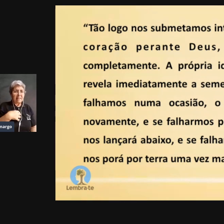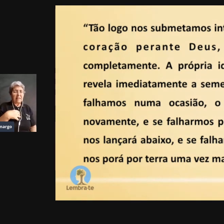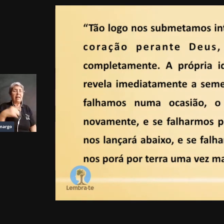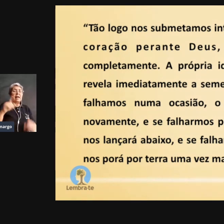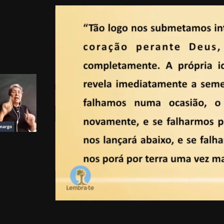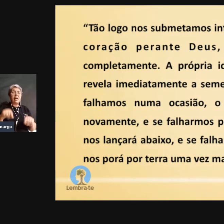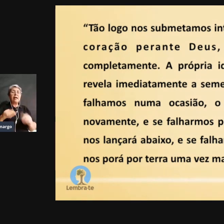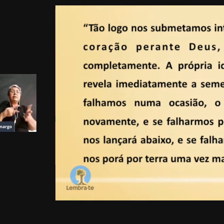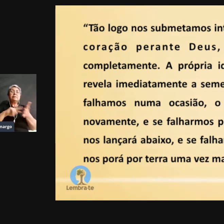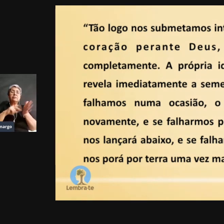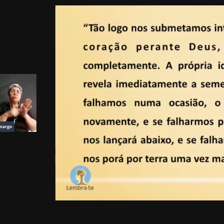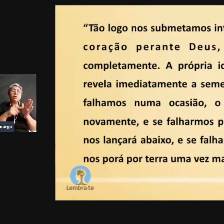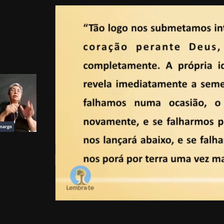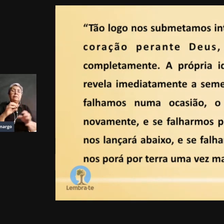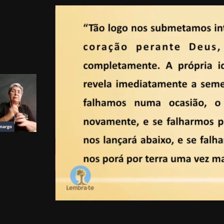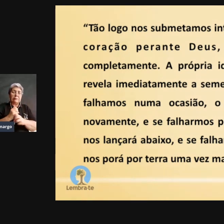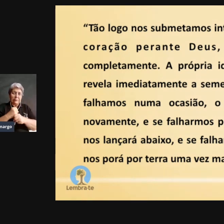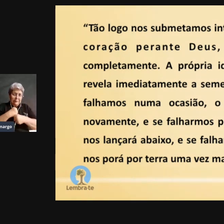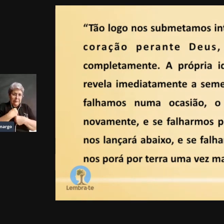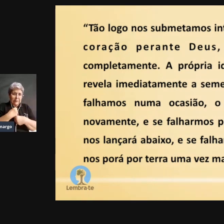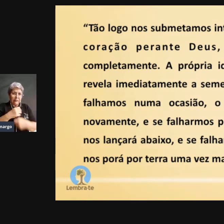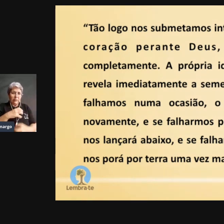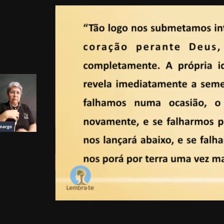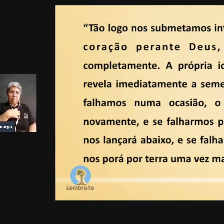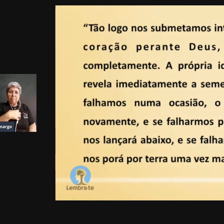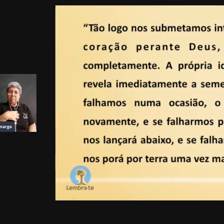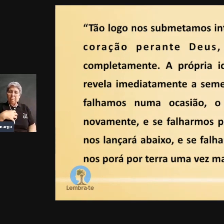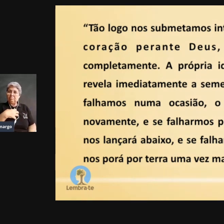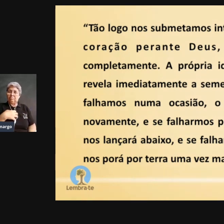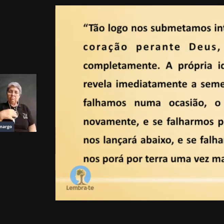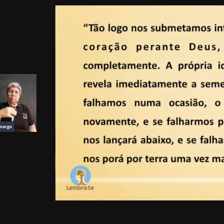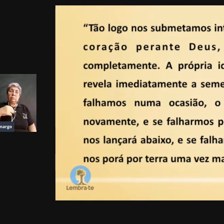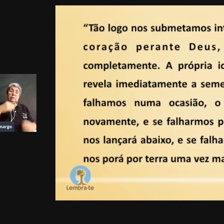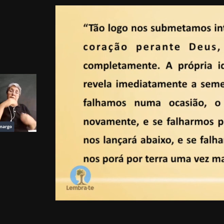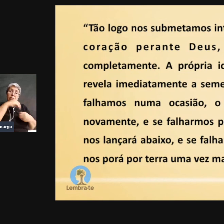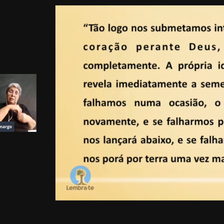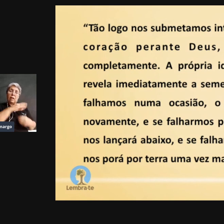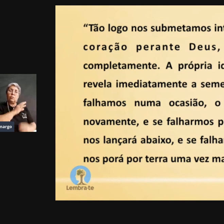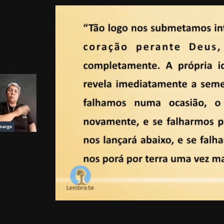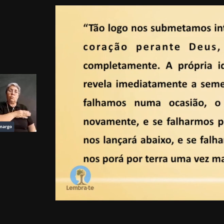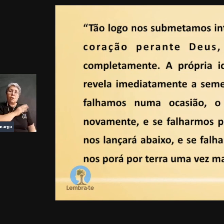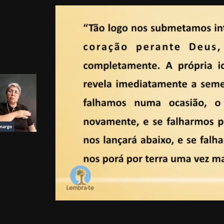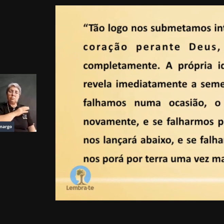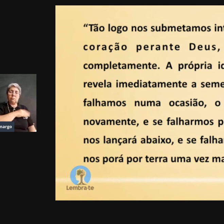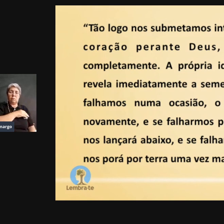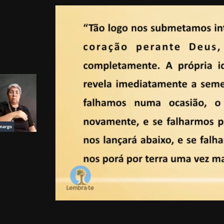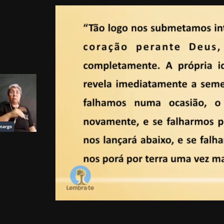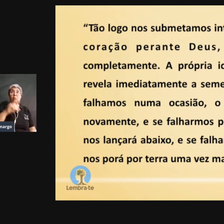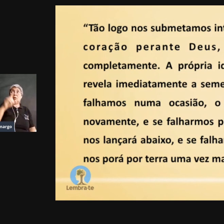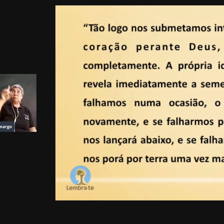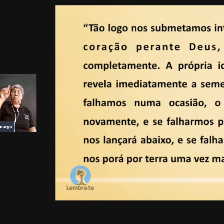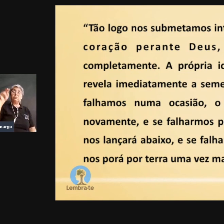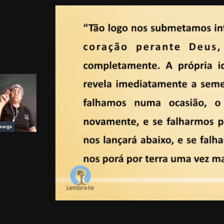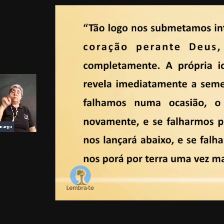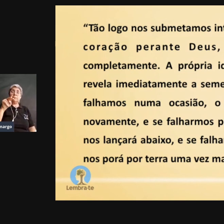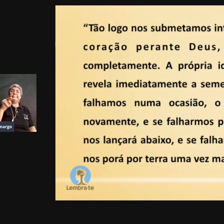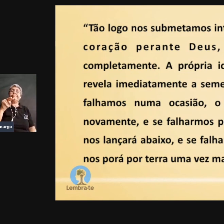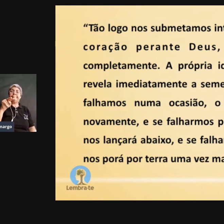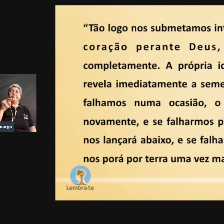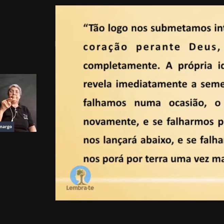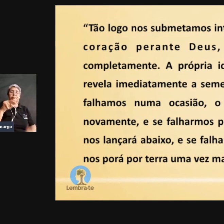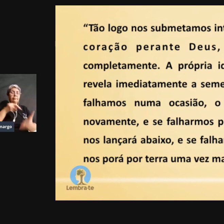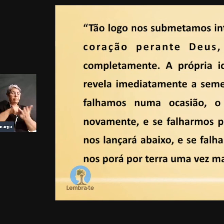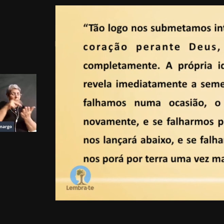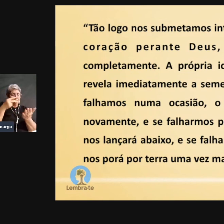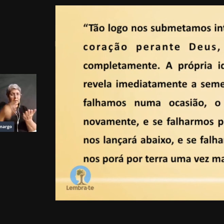rebelião no coração. Se falhamos numa ocasião, o Senhor nos lançará ao chão novamente. E se falharmos